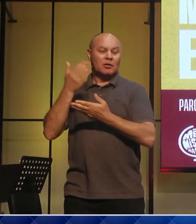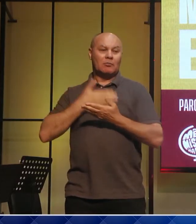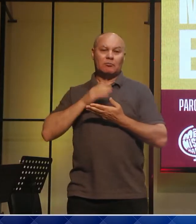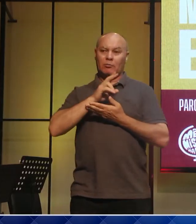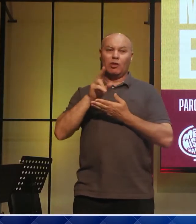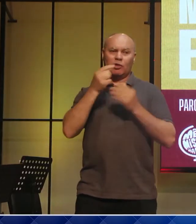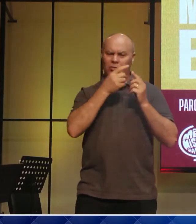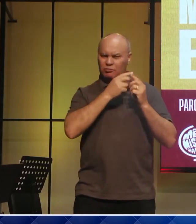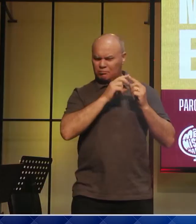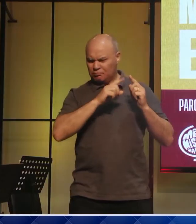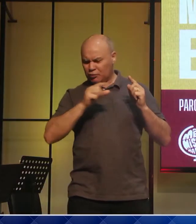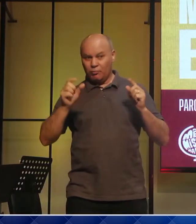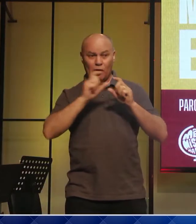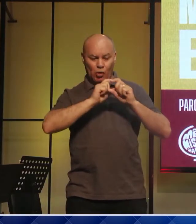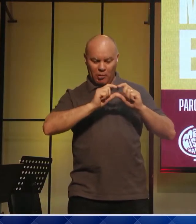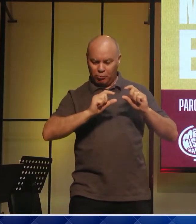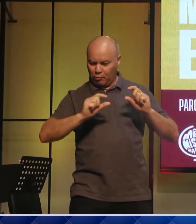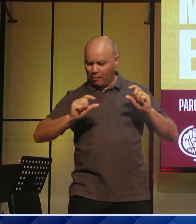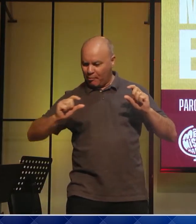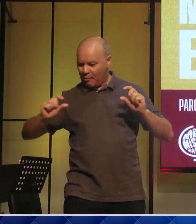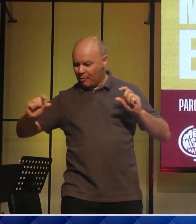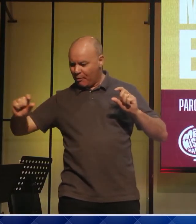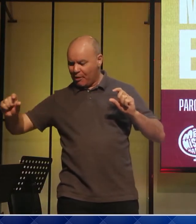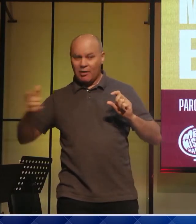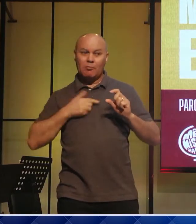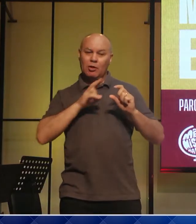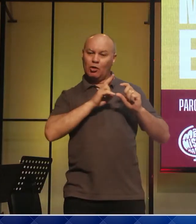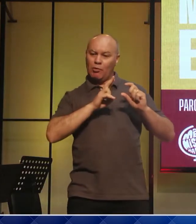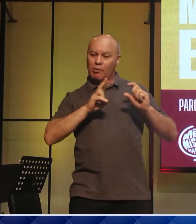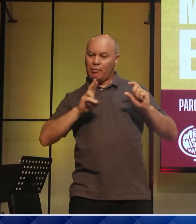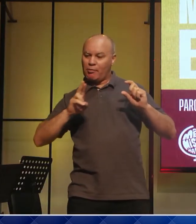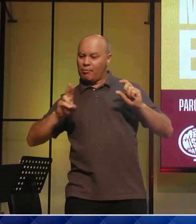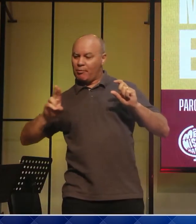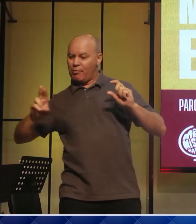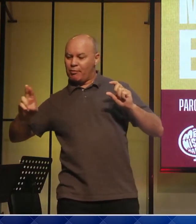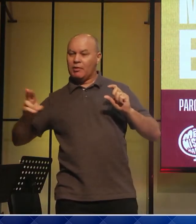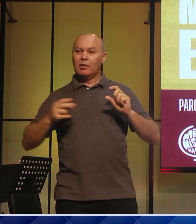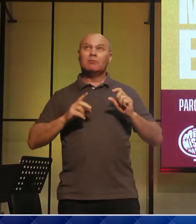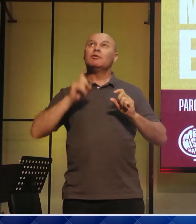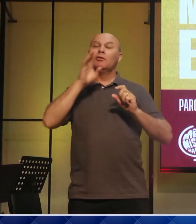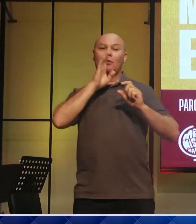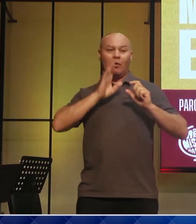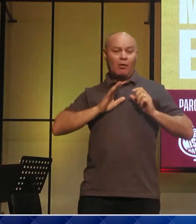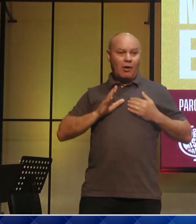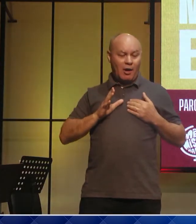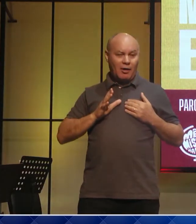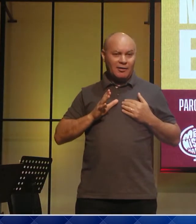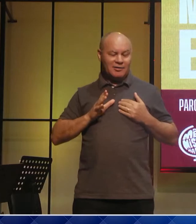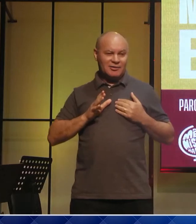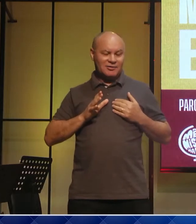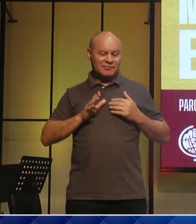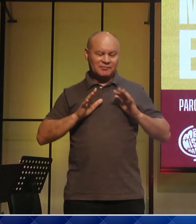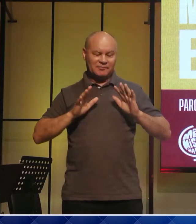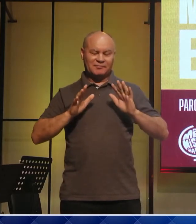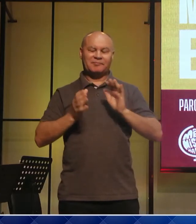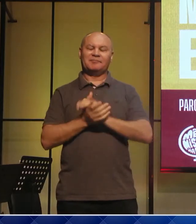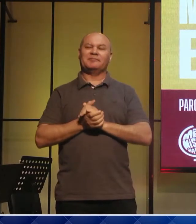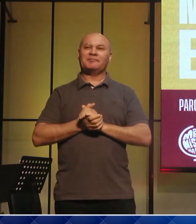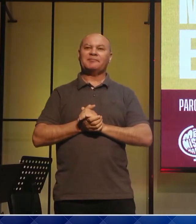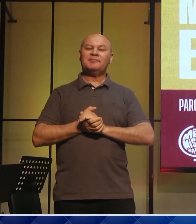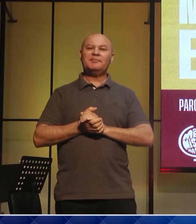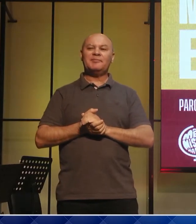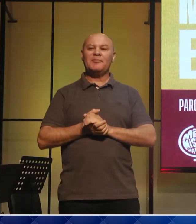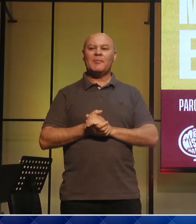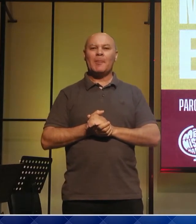Macedo. Então, quando o Disney entrega, o Naftali segura. E quando o Naftali entrega, o Ferreira segura. É difícil.